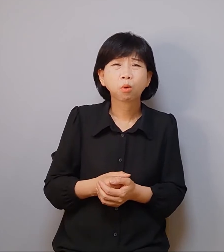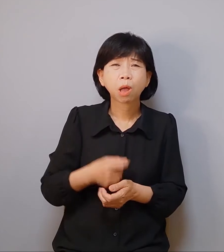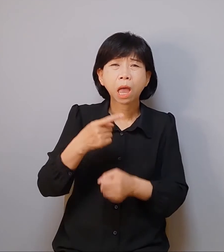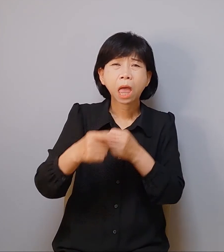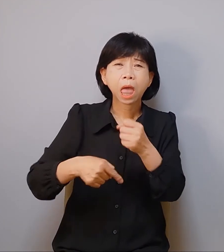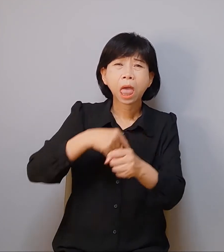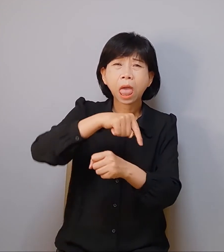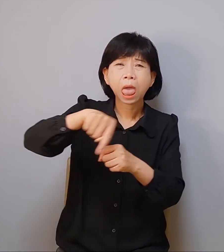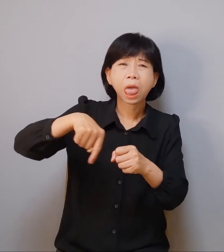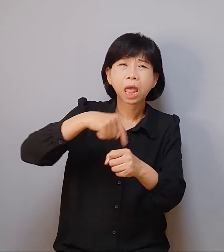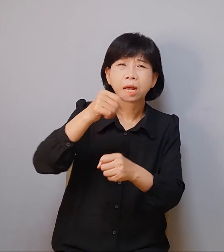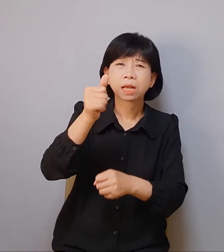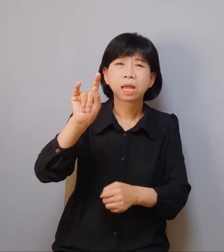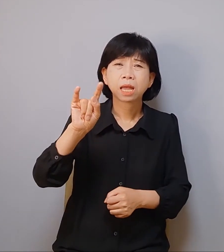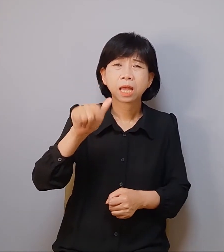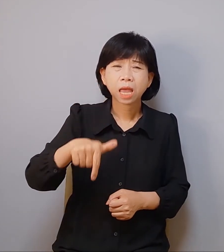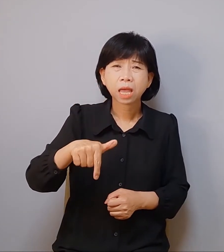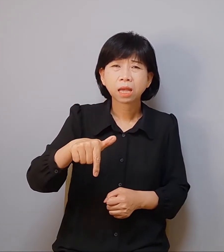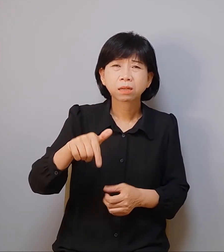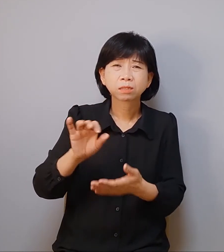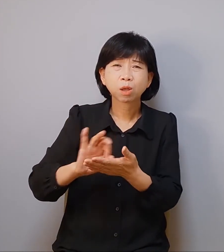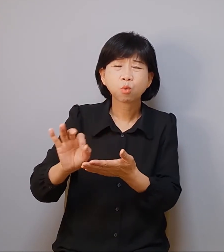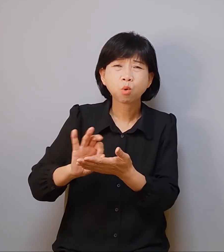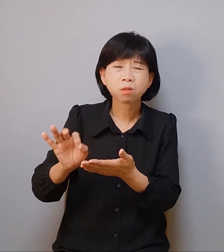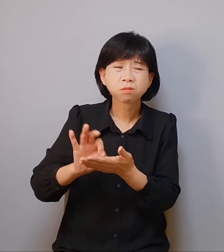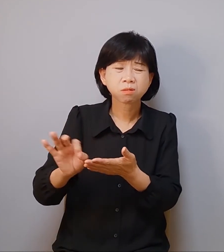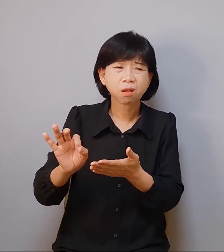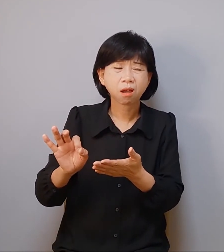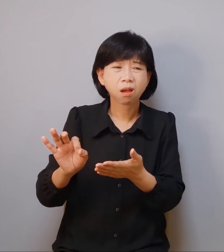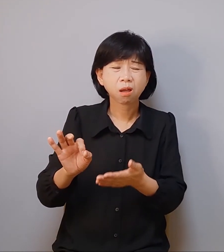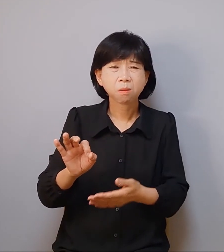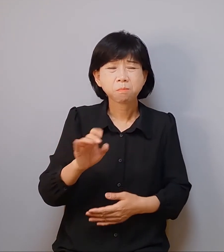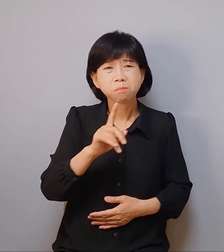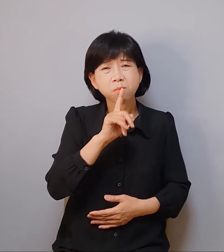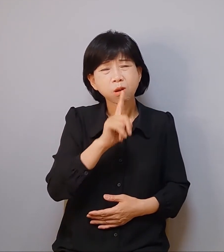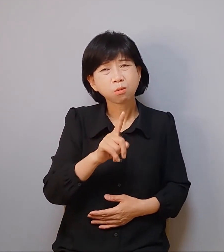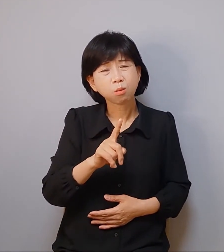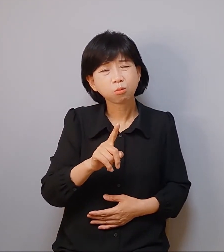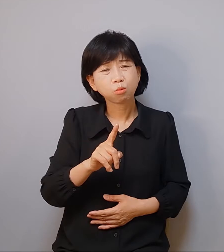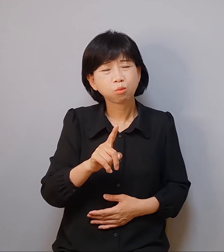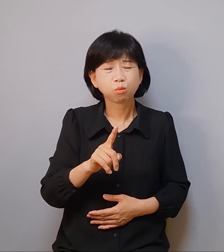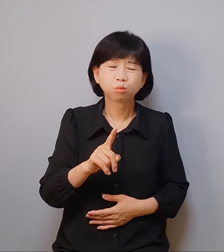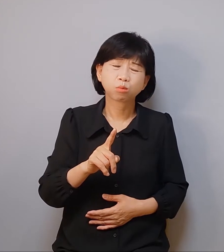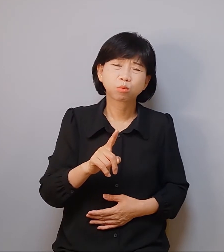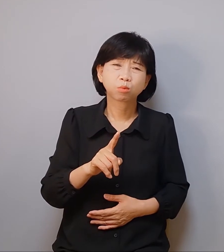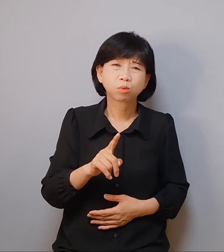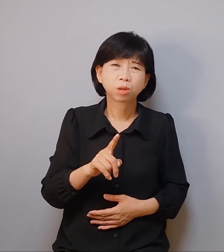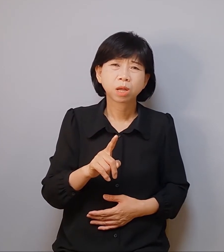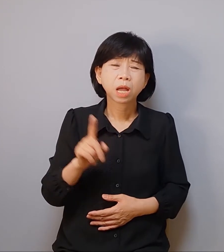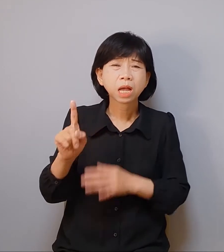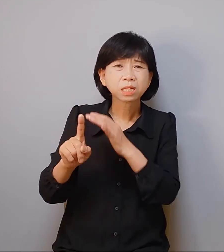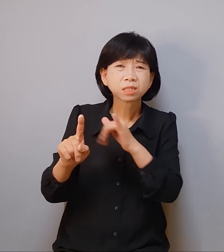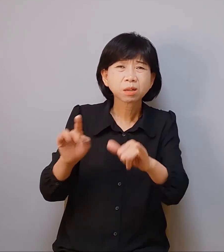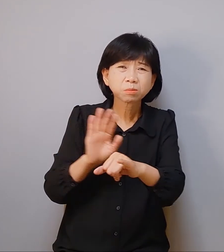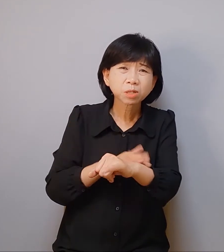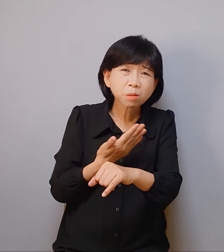나라 한 사람의 잘못이라기보다도 여러분, 우리 모든 사람들의